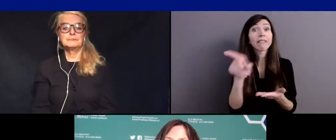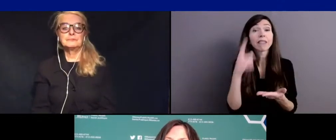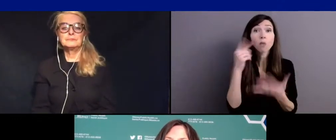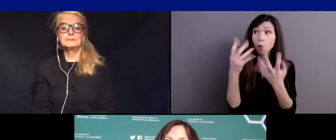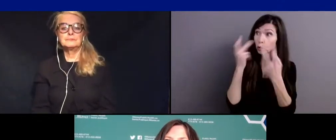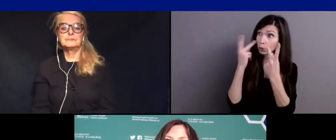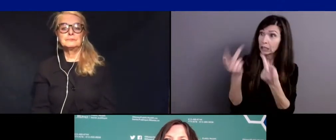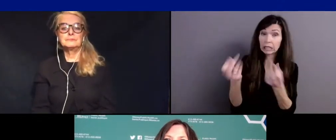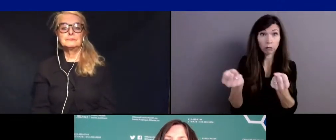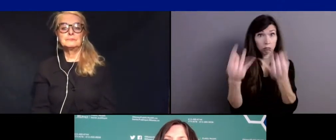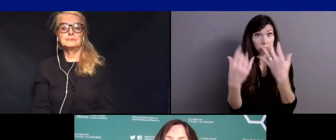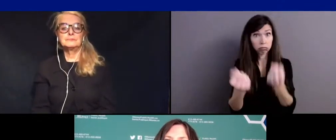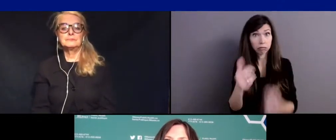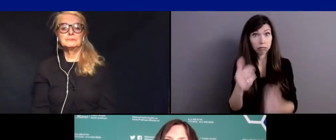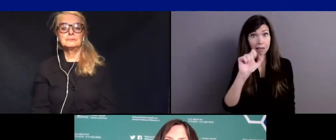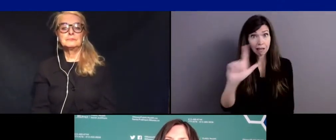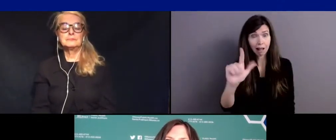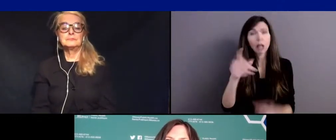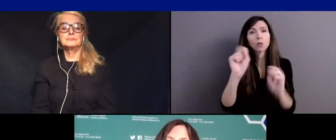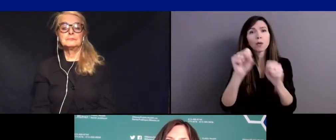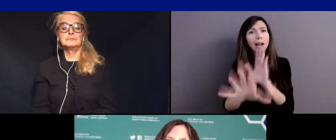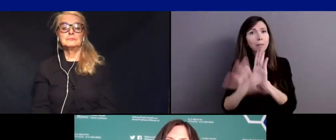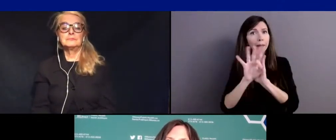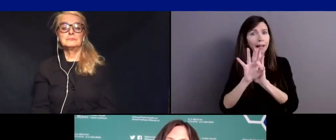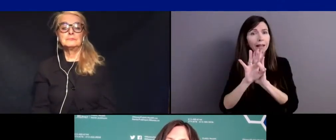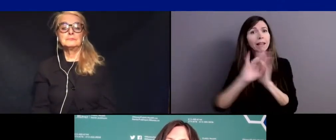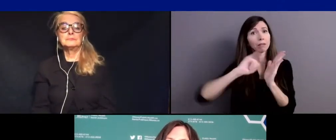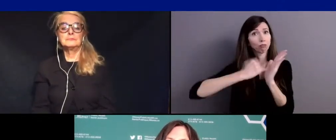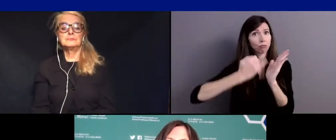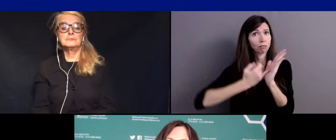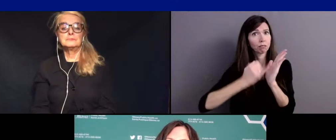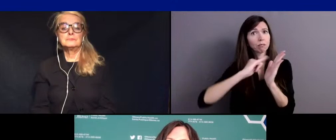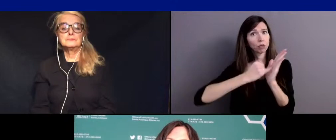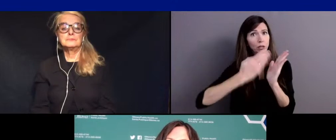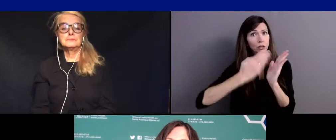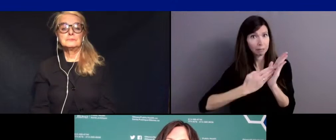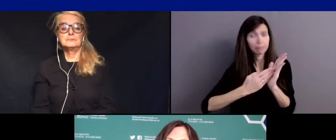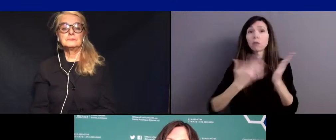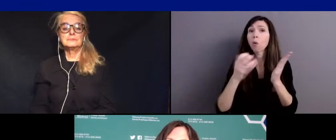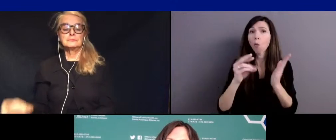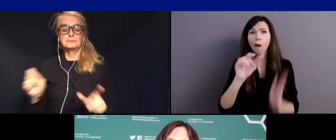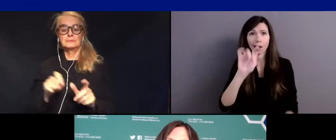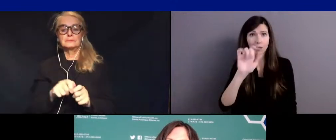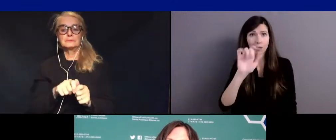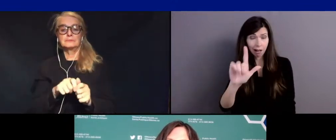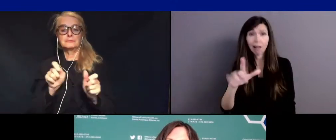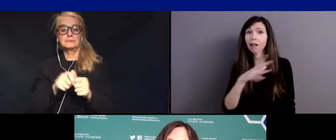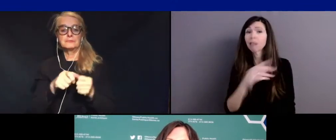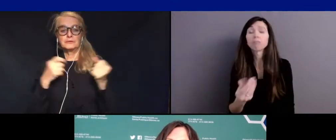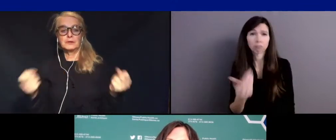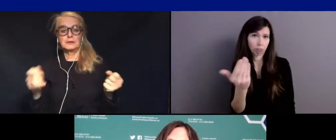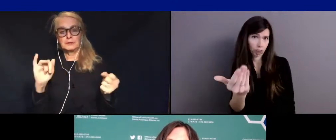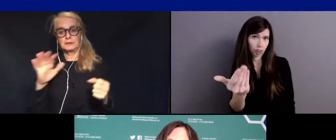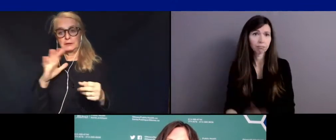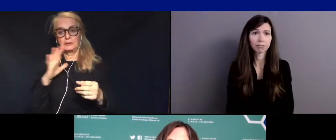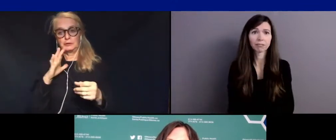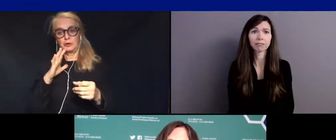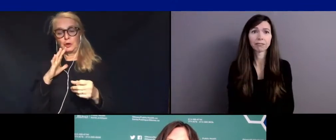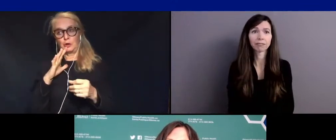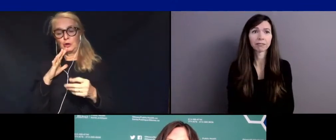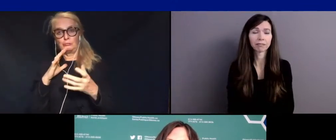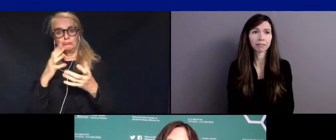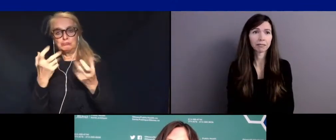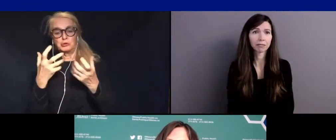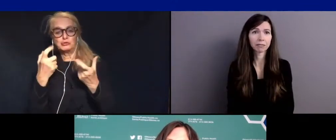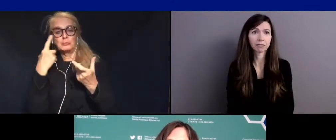interpreter, or follow along on the YouTube stream. Les journalistes ayant des besoins en matière d'accessibilité peuvent épingler la vidéo de Micheline,